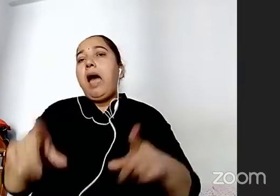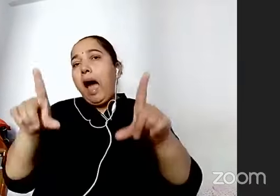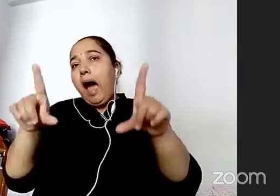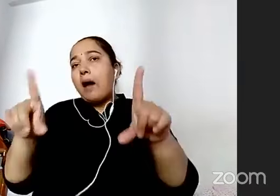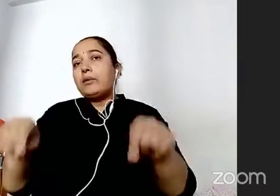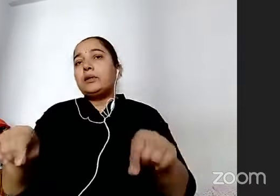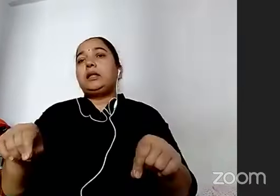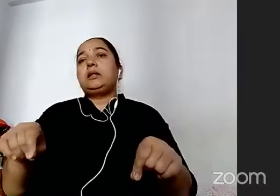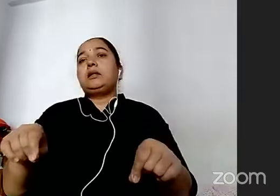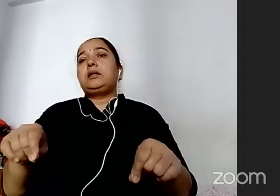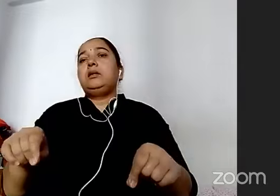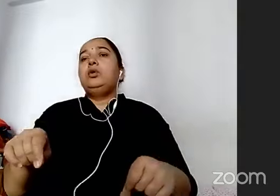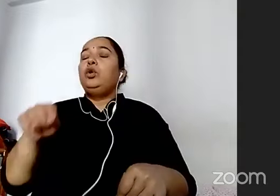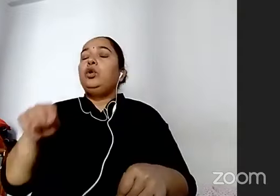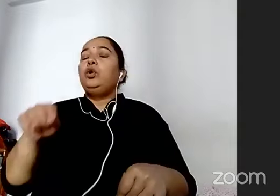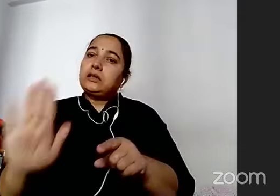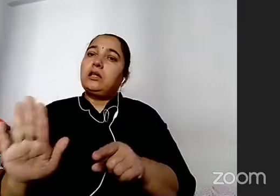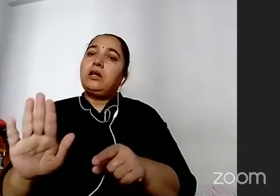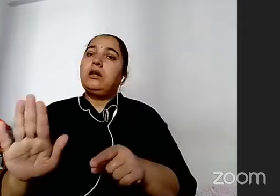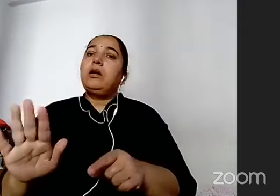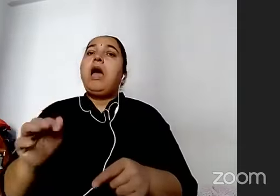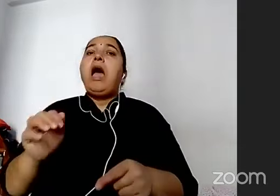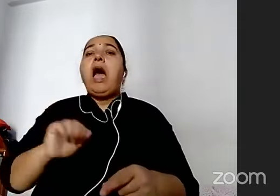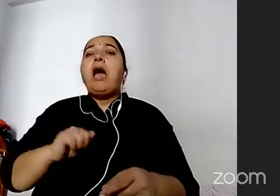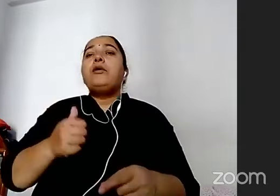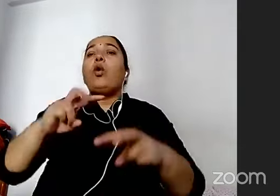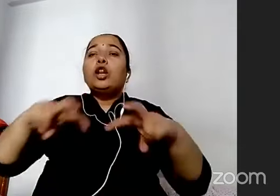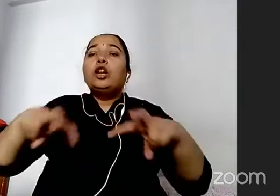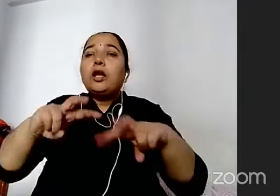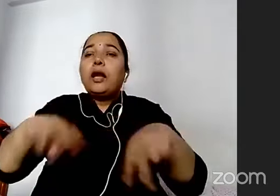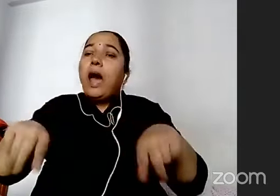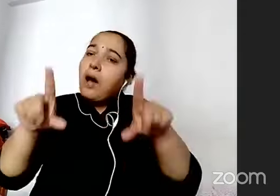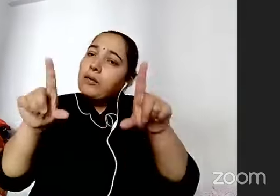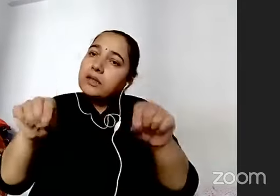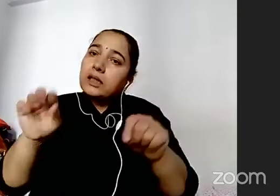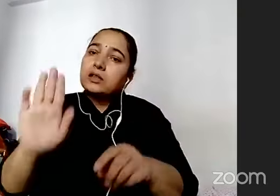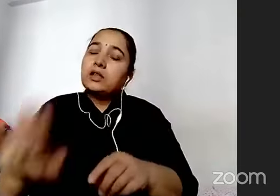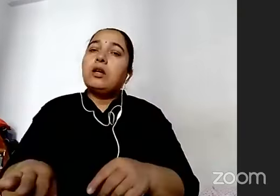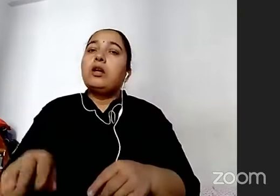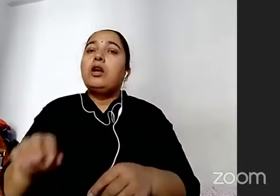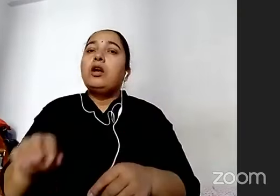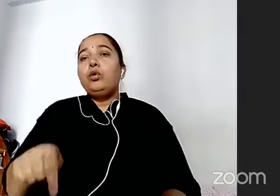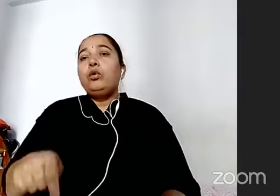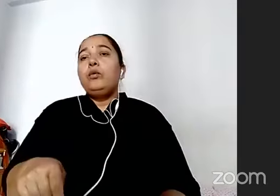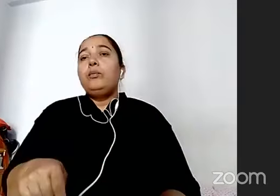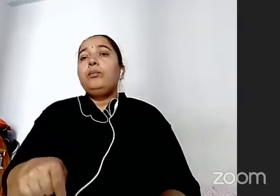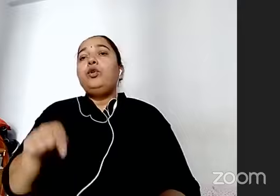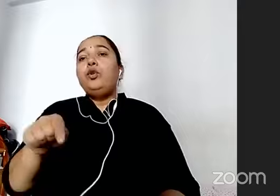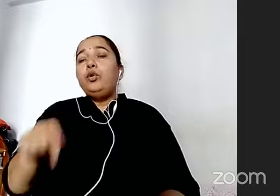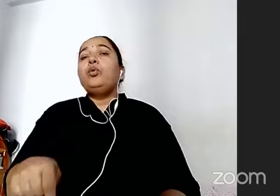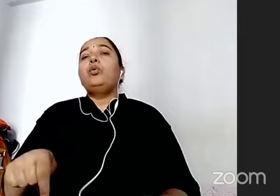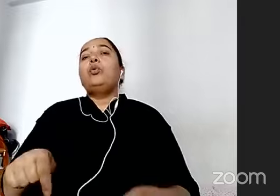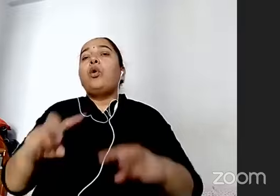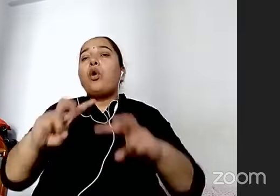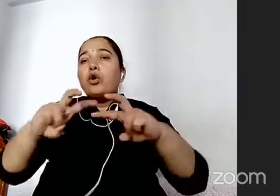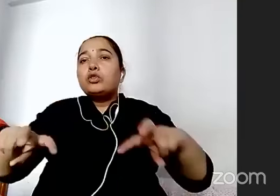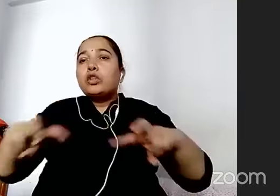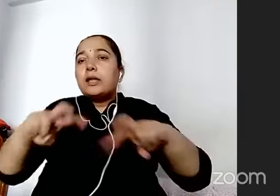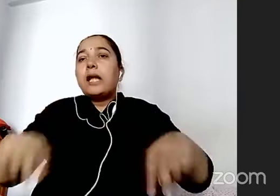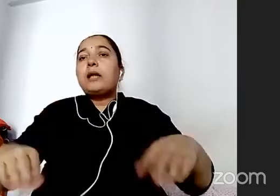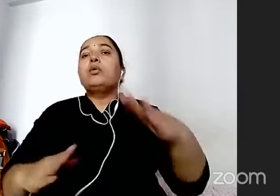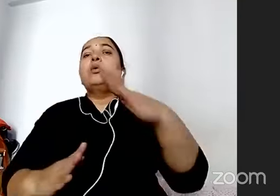फेनोमेनोलोजिकल स्टडी हो, तपाईँको अब्जर्भेसनमा बसेर अर्को स्टडी हो, यो स्टडीको ग्यापहरू चाहिँ हामीले एकदमै देखिरहेको अवस्था